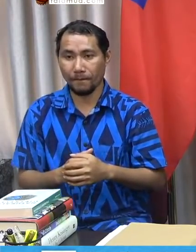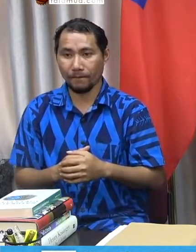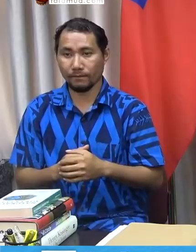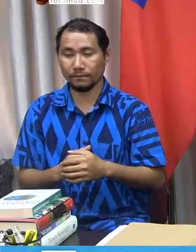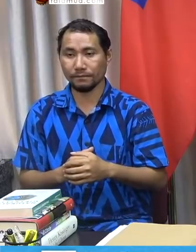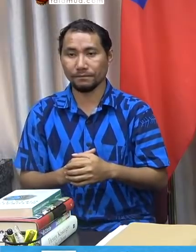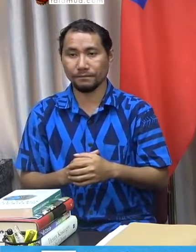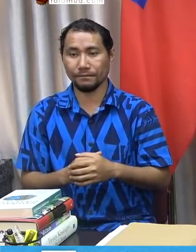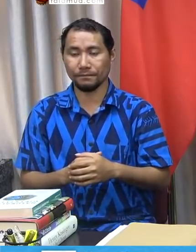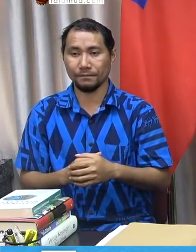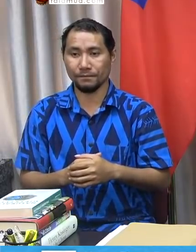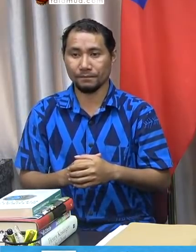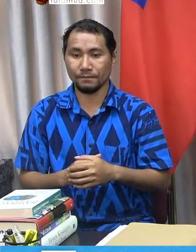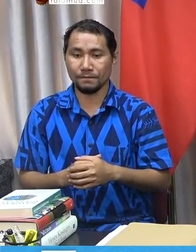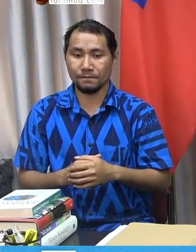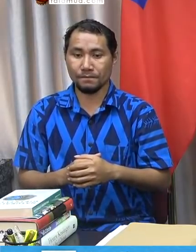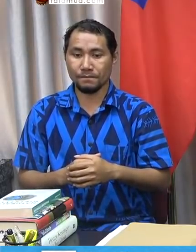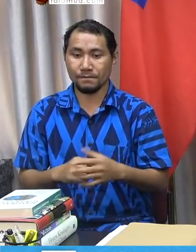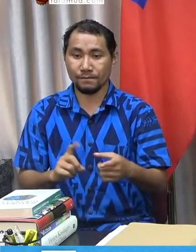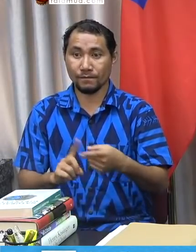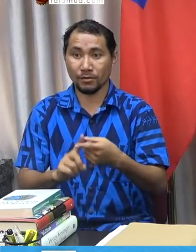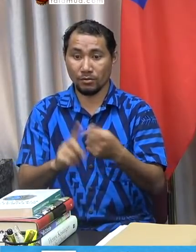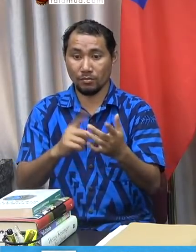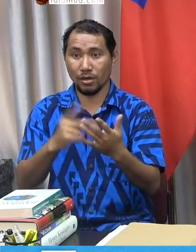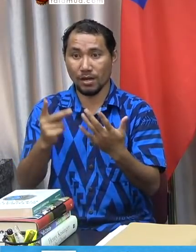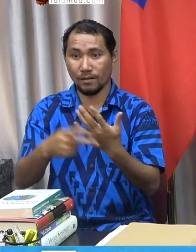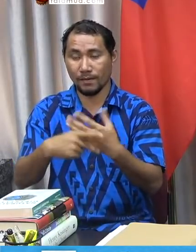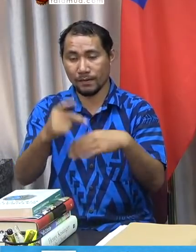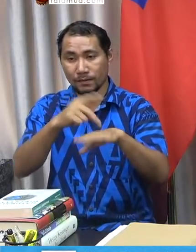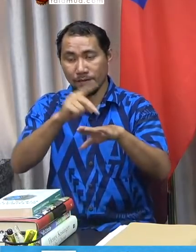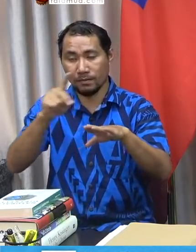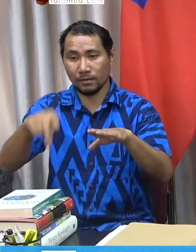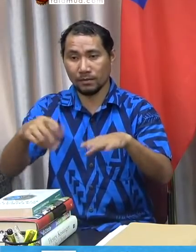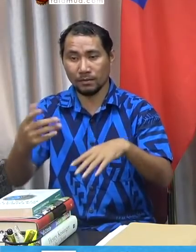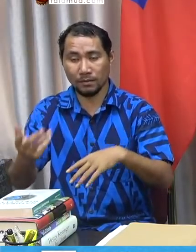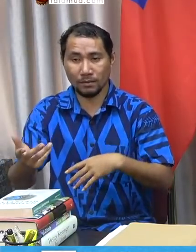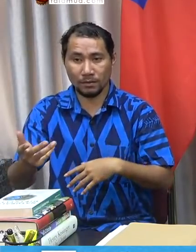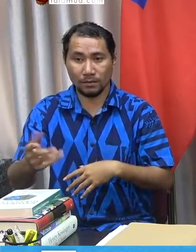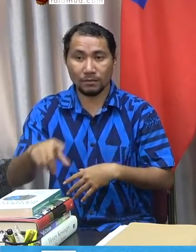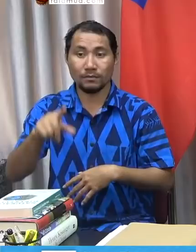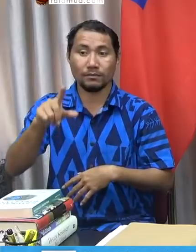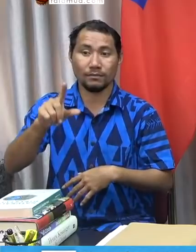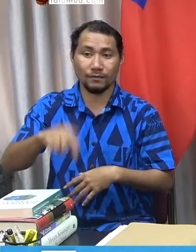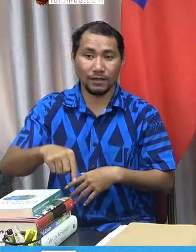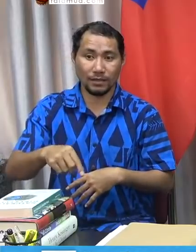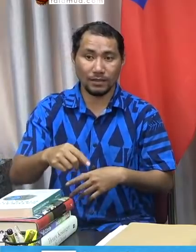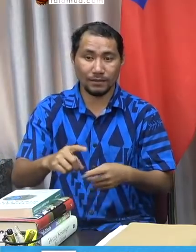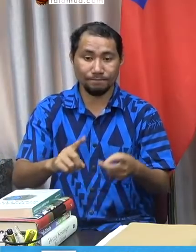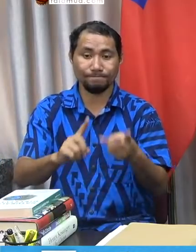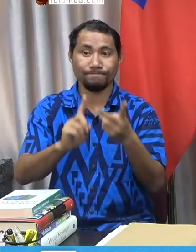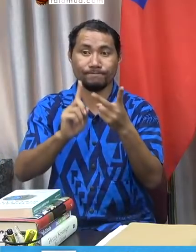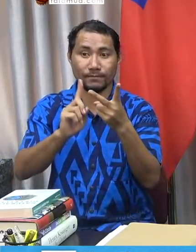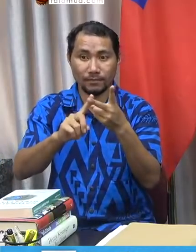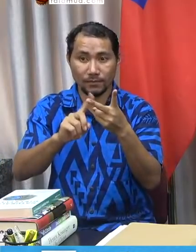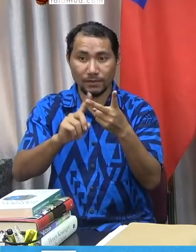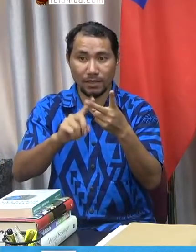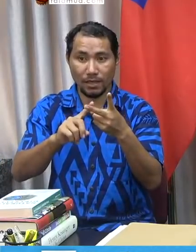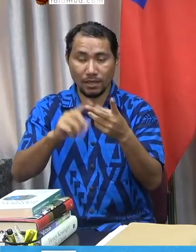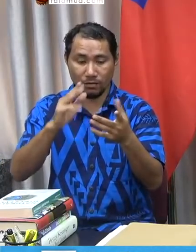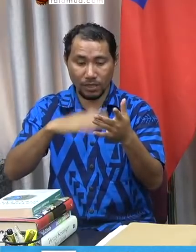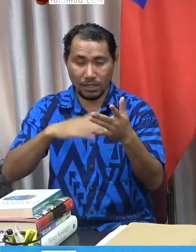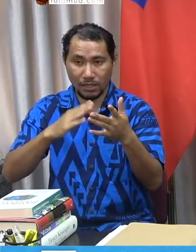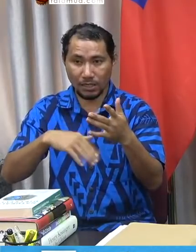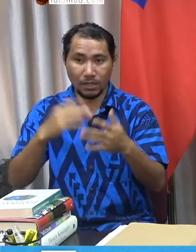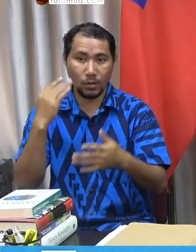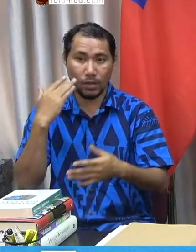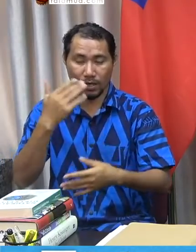o porkalame a le palemene. O le a whaia le whaitaunga whalua i le asosfulu walu